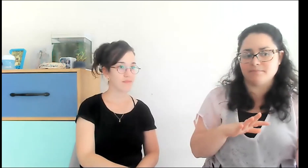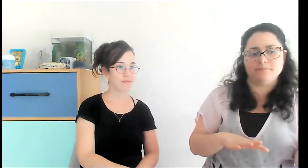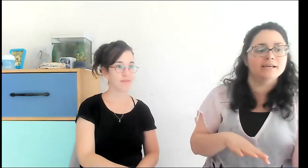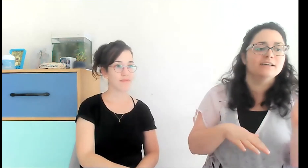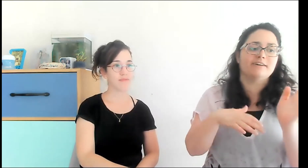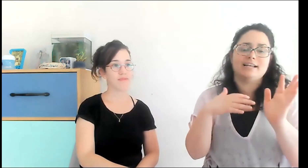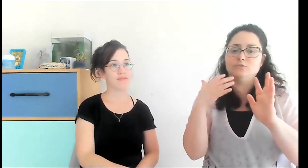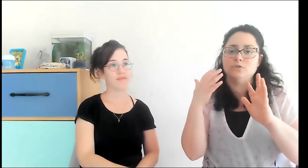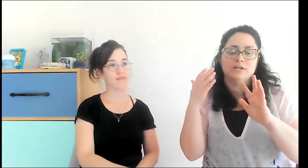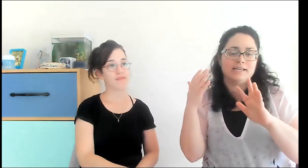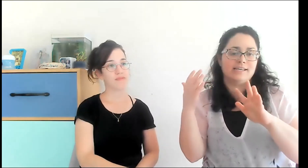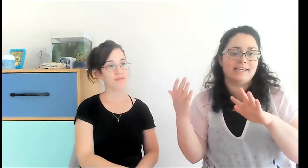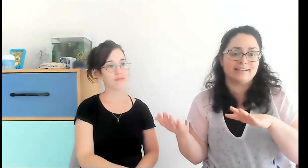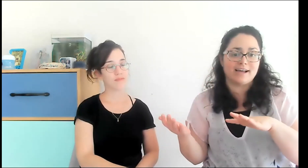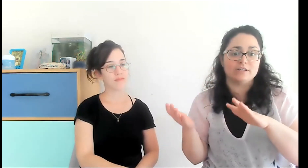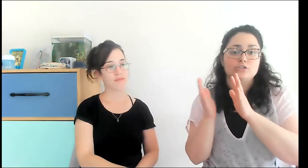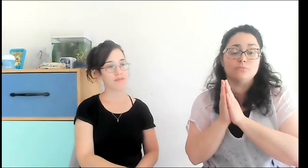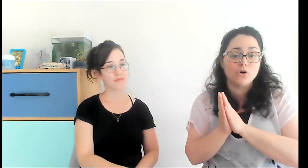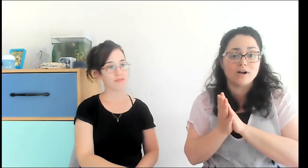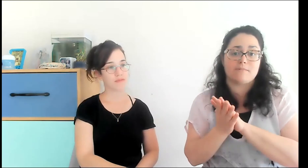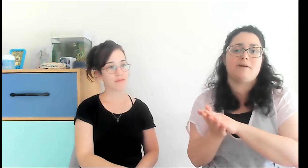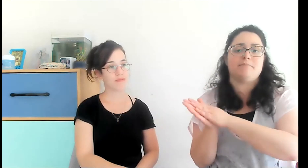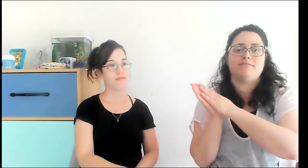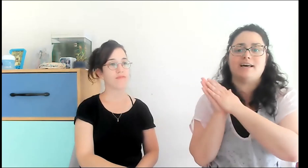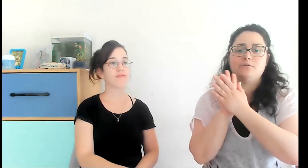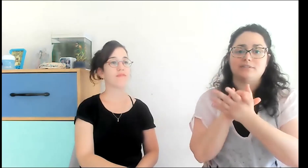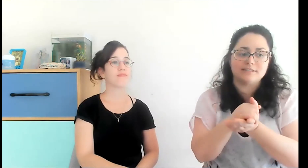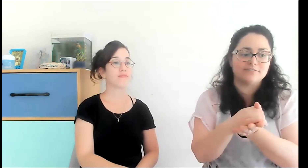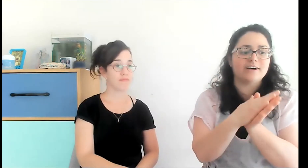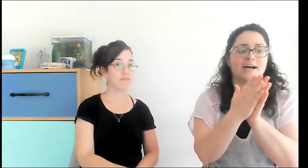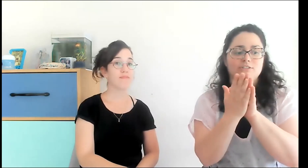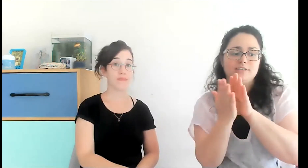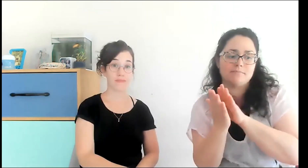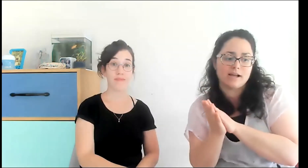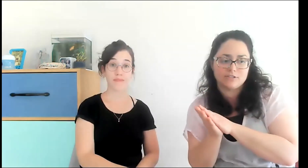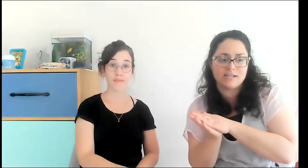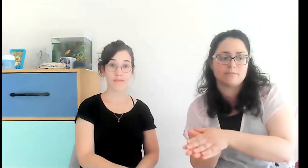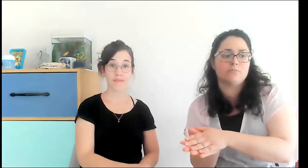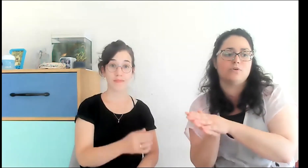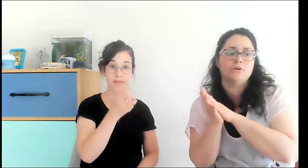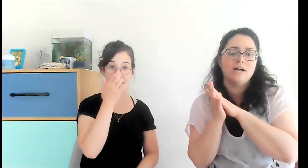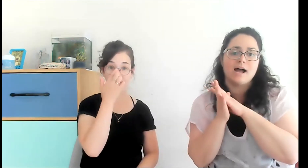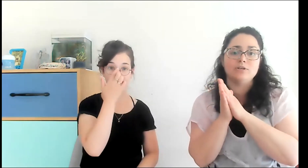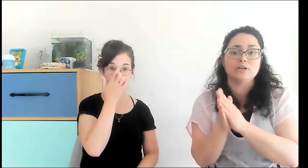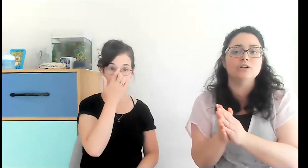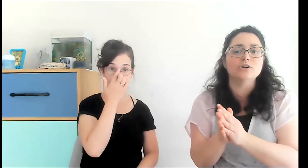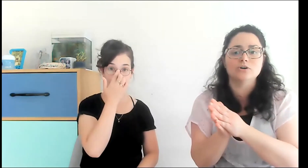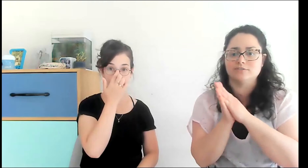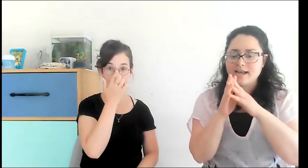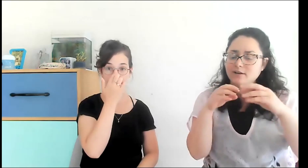פעמים, והיה לנו את השמור כמה פעמים, והיה לנו את התקווה שהיא גם כמו המשאלות, והיה לנו